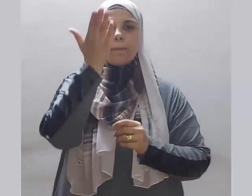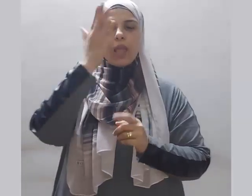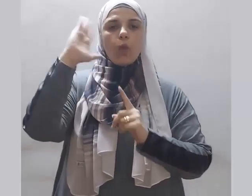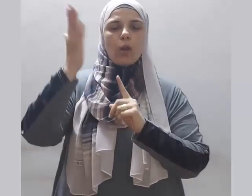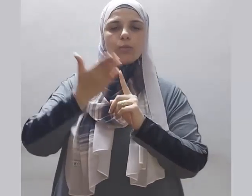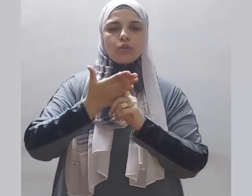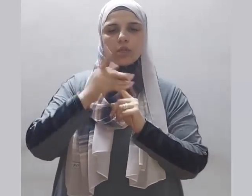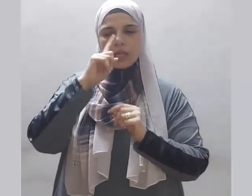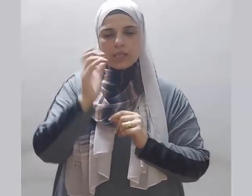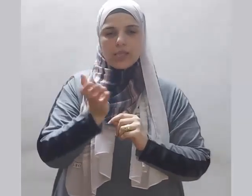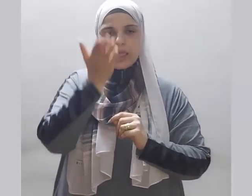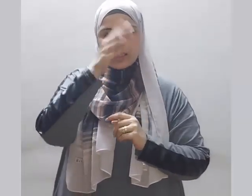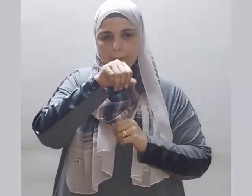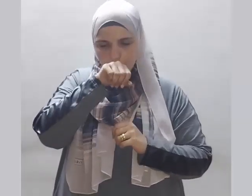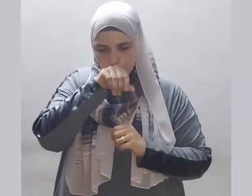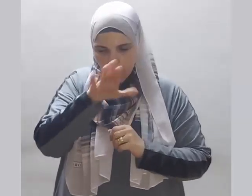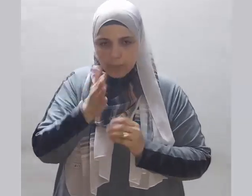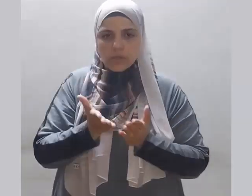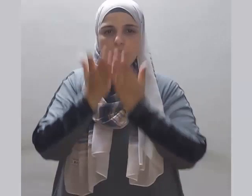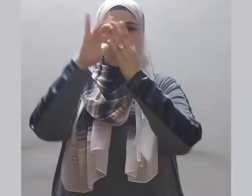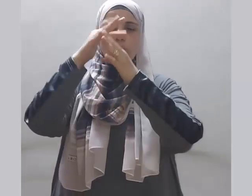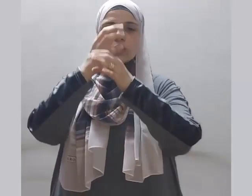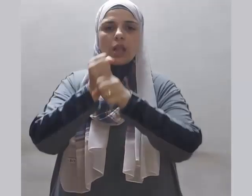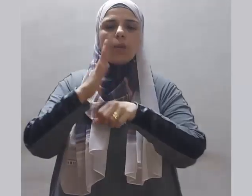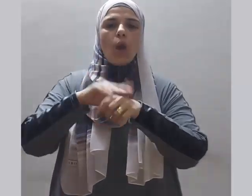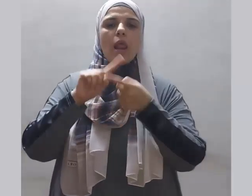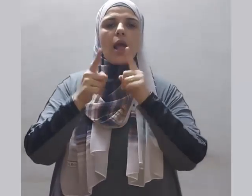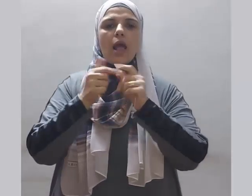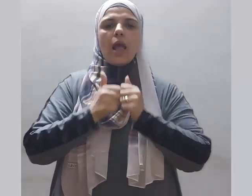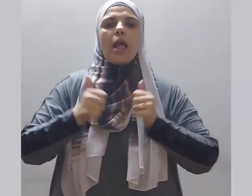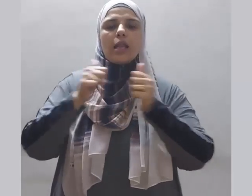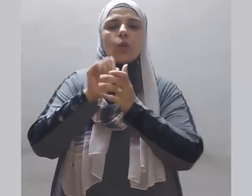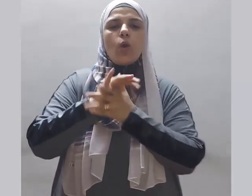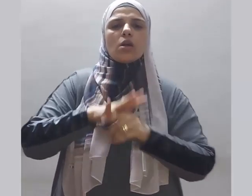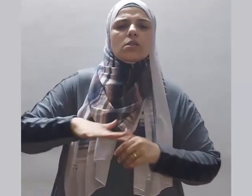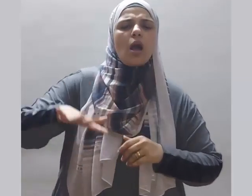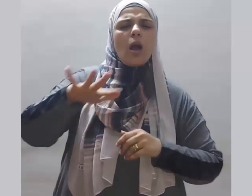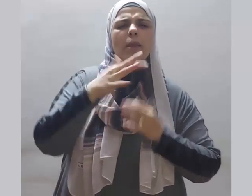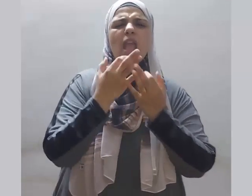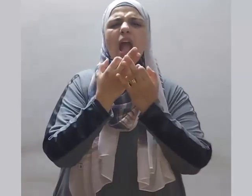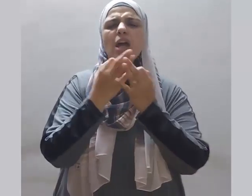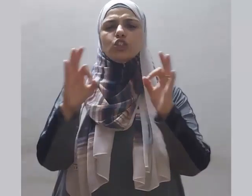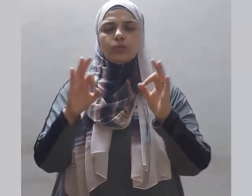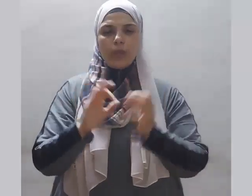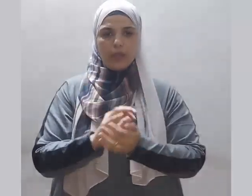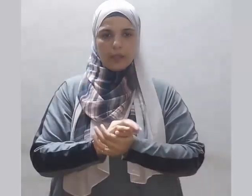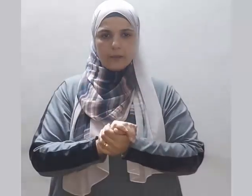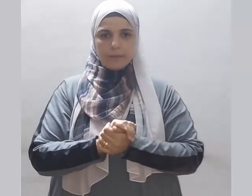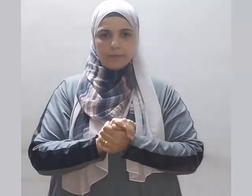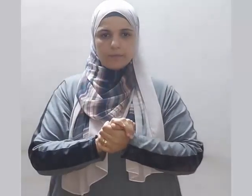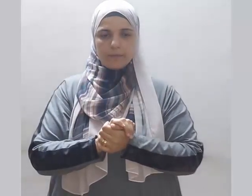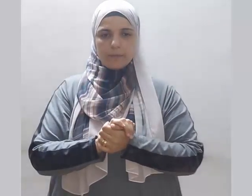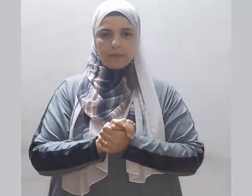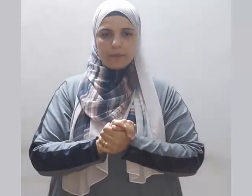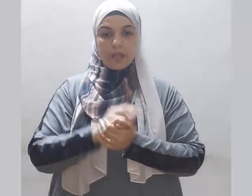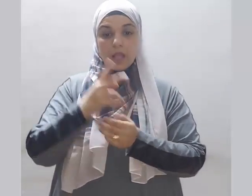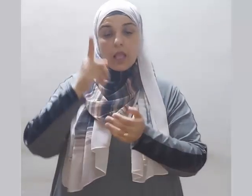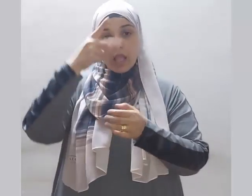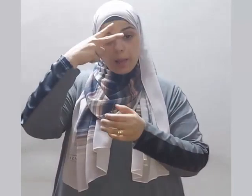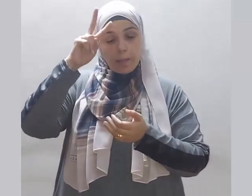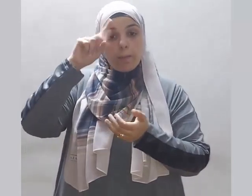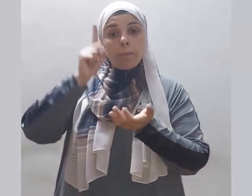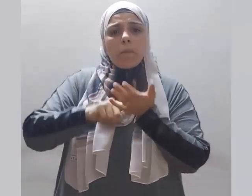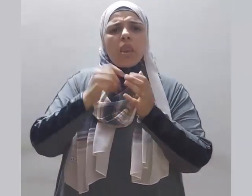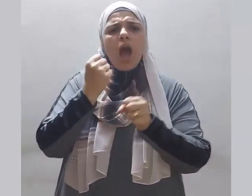والمرسلين سيدنا محمد صلى الله عليه وسلم وعلى اله وصحبه اجمعين ان من اعظم